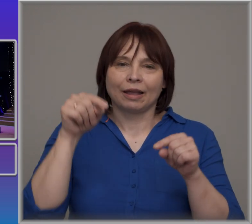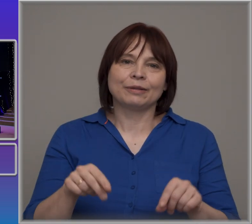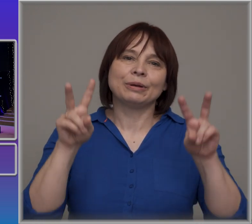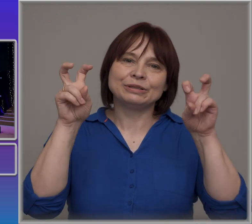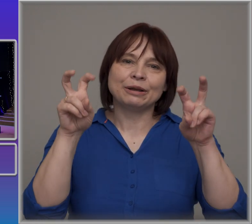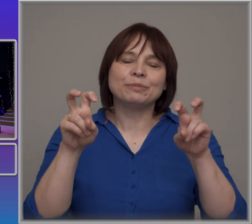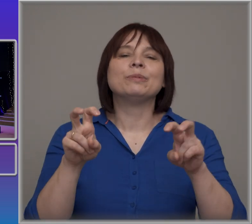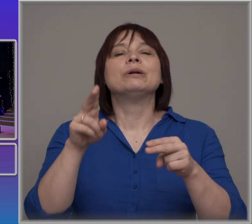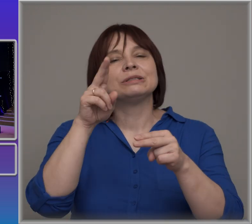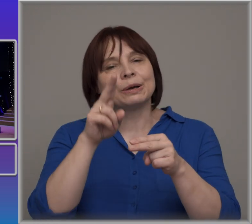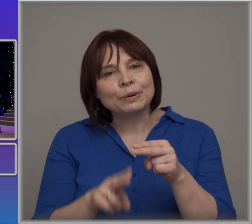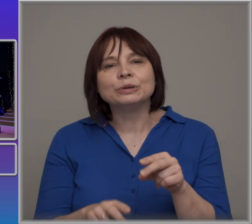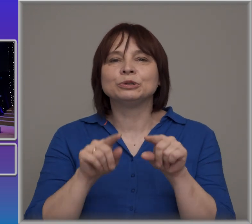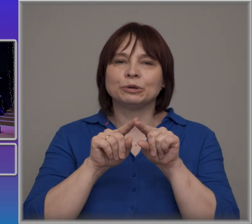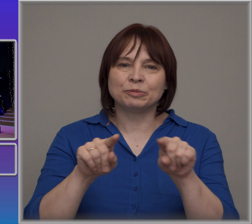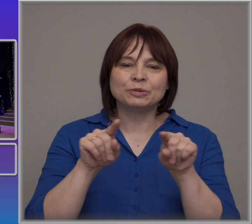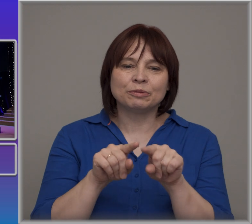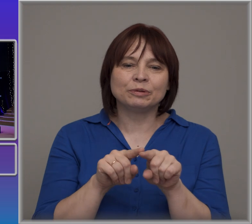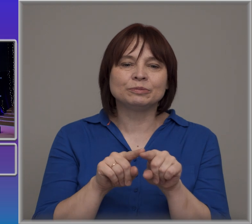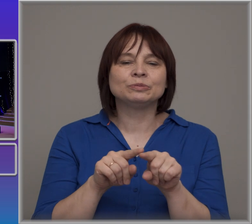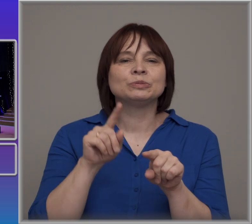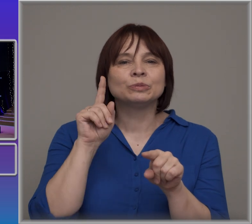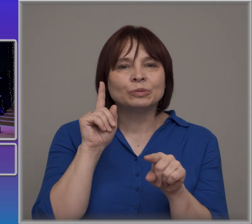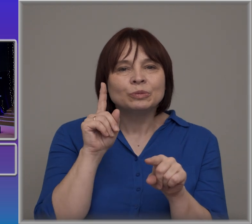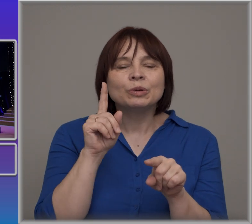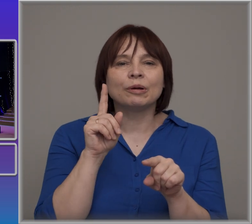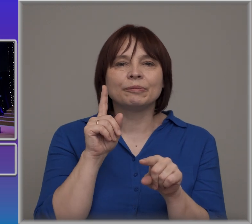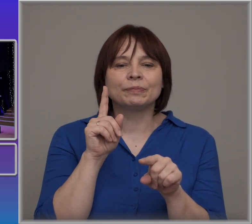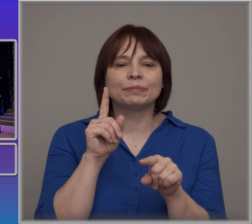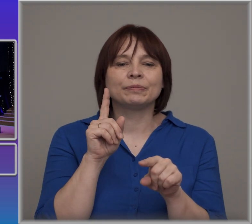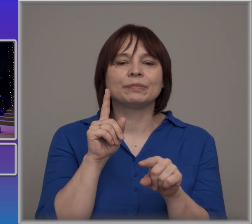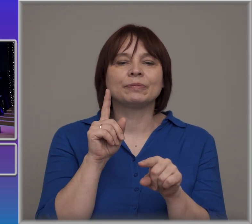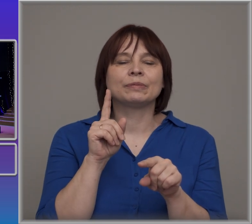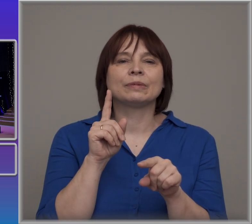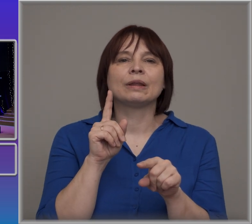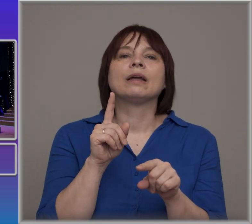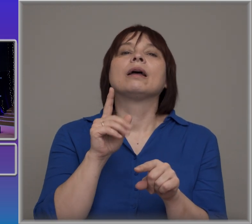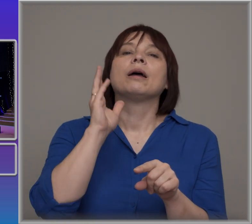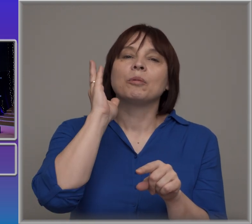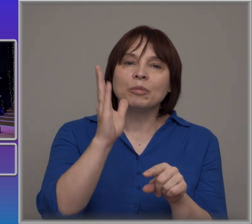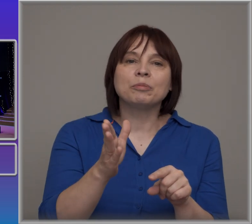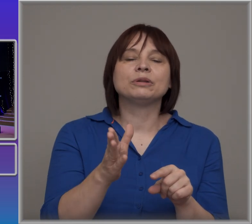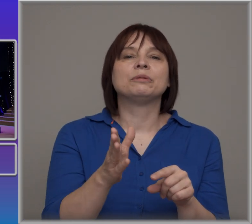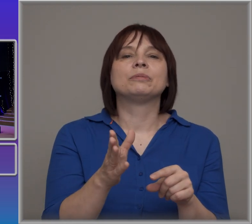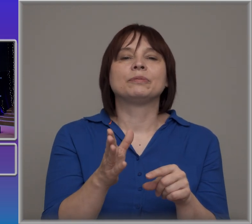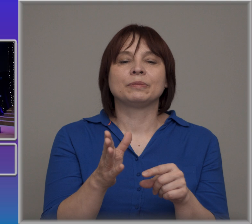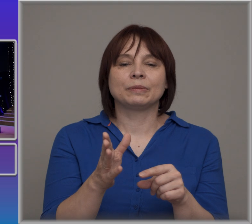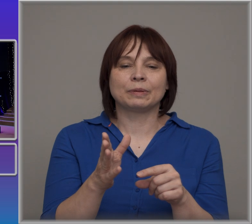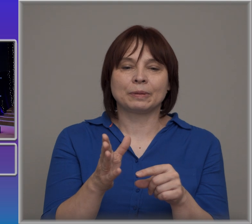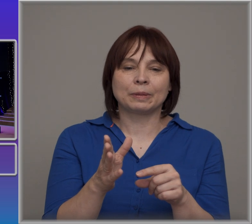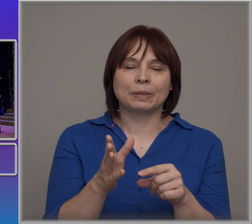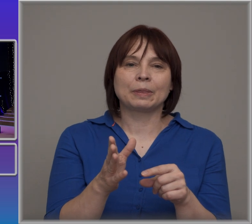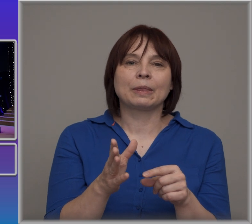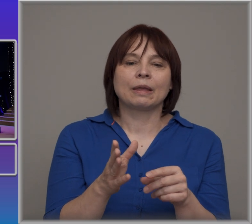что меня оценивает Господь, и я все, что делаю, делаю перед Ним. Слава Господу! Дорогие братья и сестры, и у